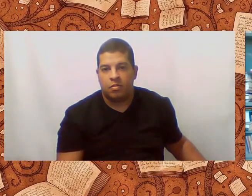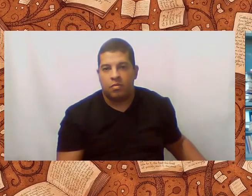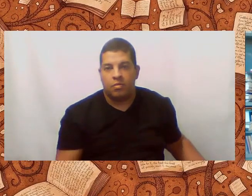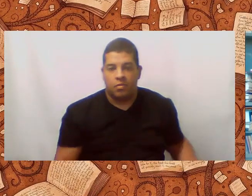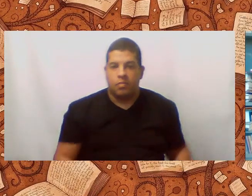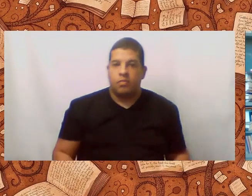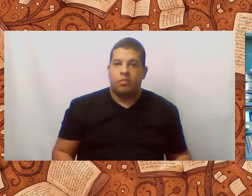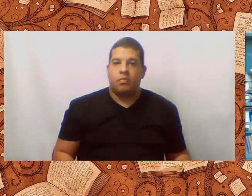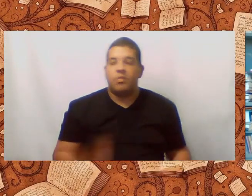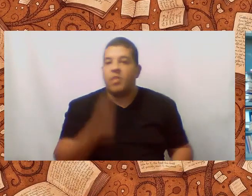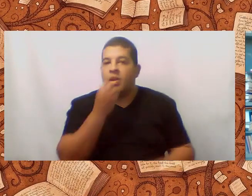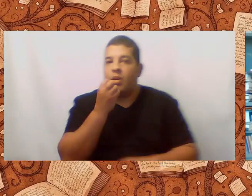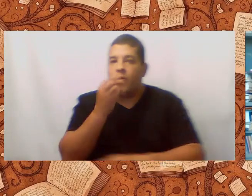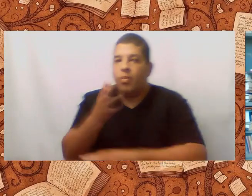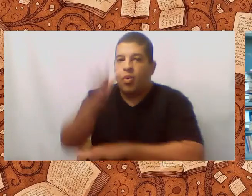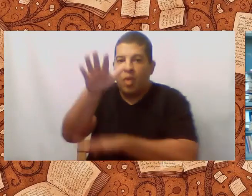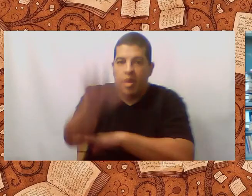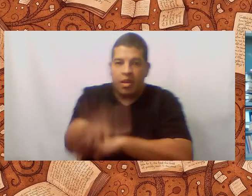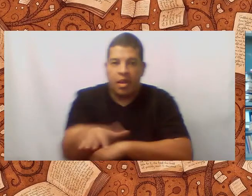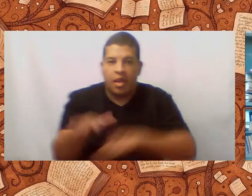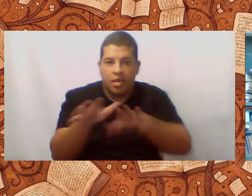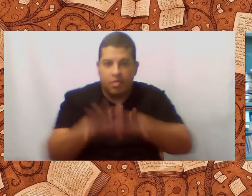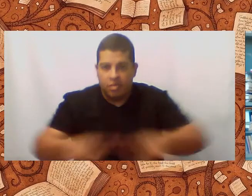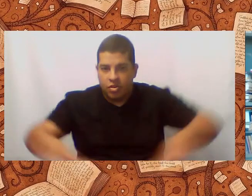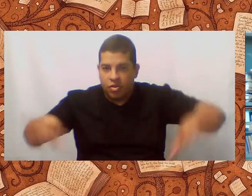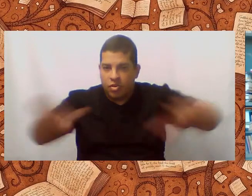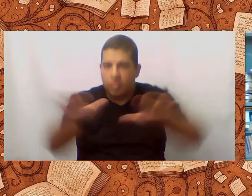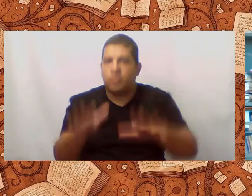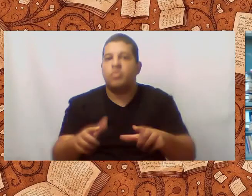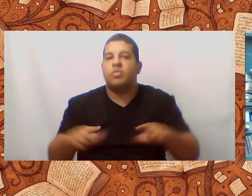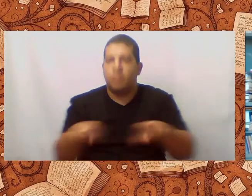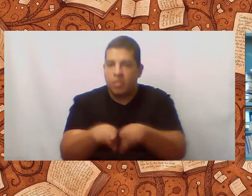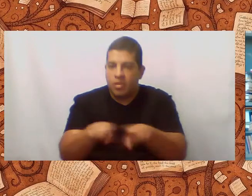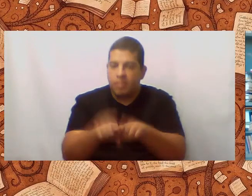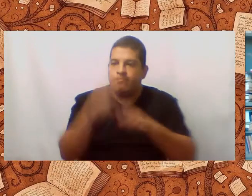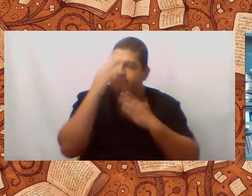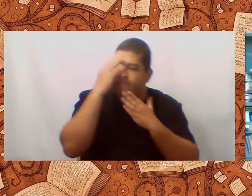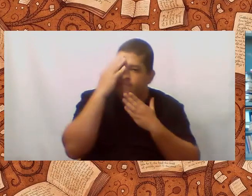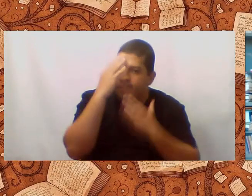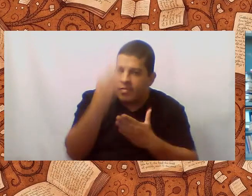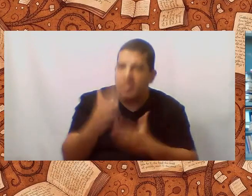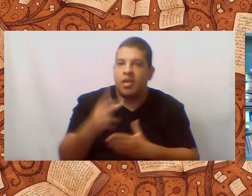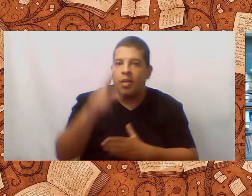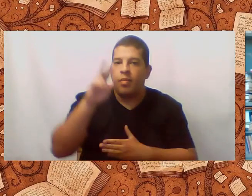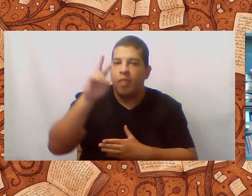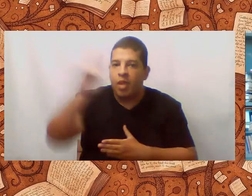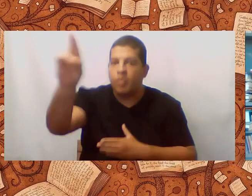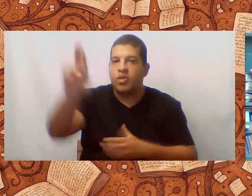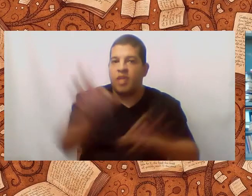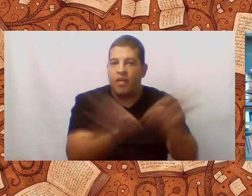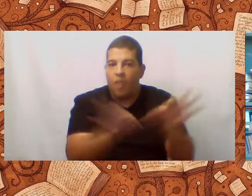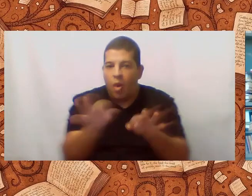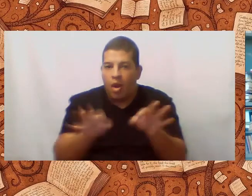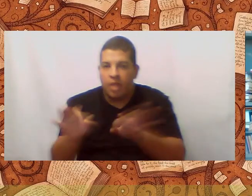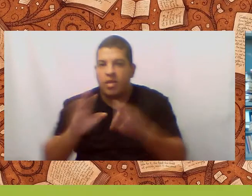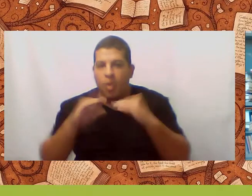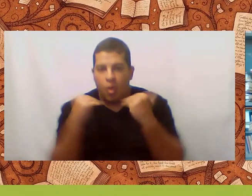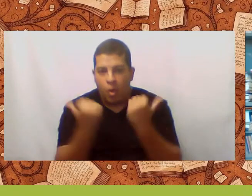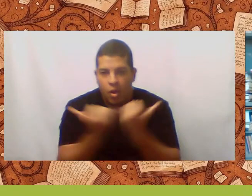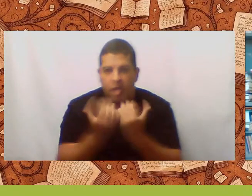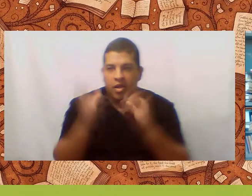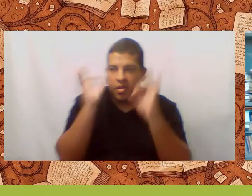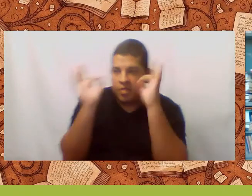desejando boa tarde para vocês, ao mesmo tempo agradecendo aos organizadores desse Congresso de Psicanálise e